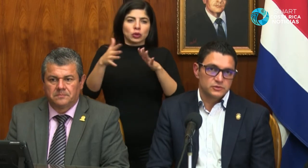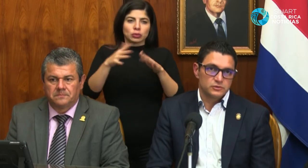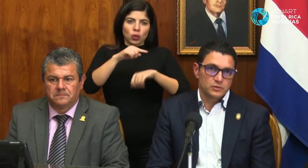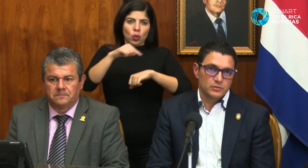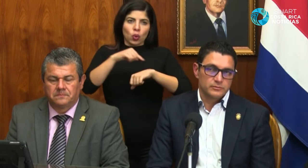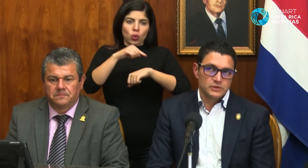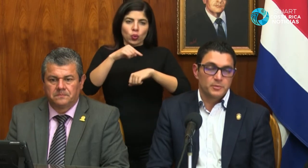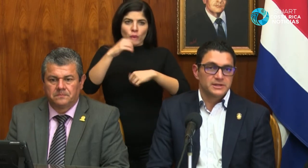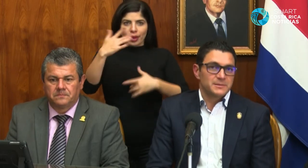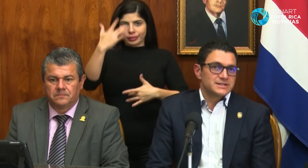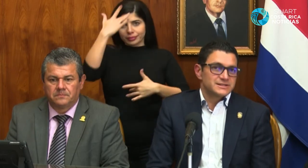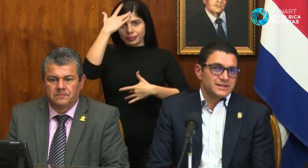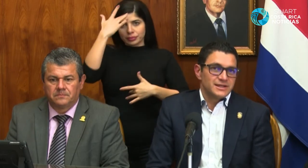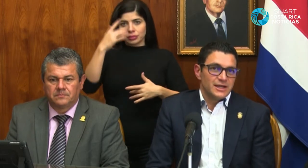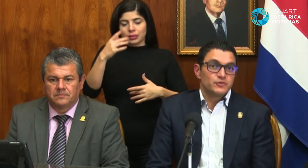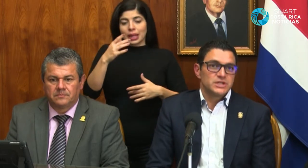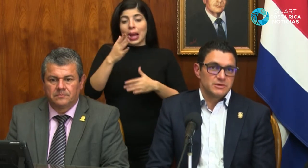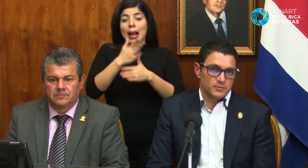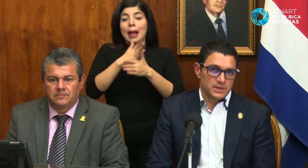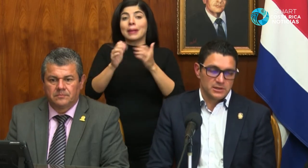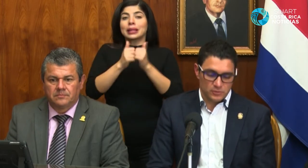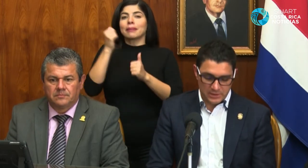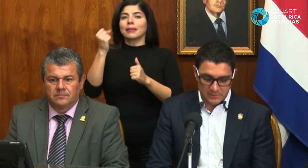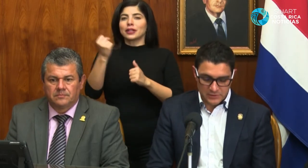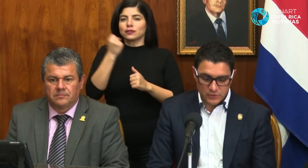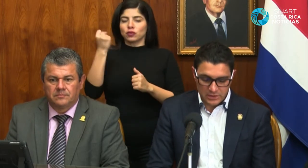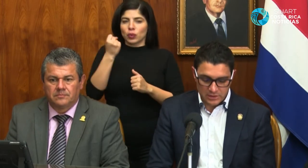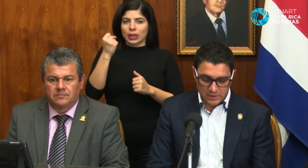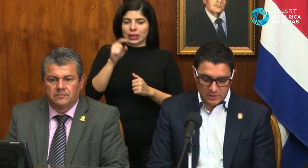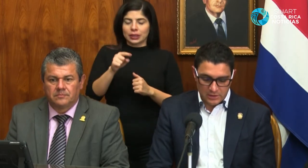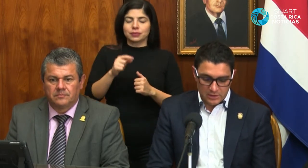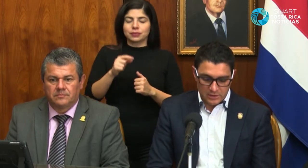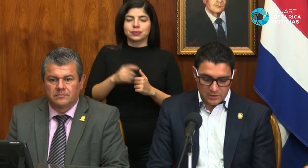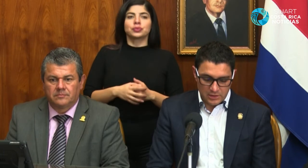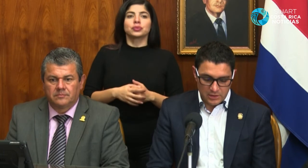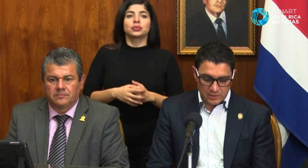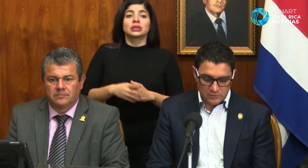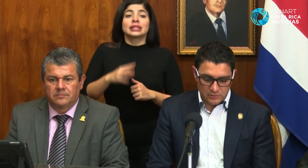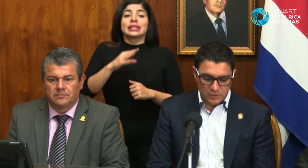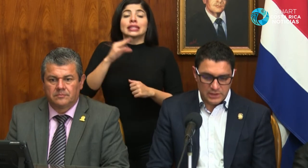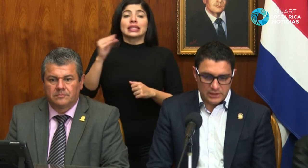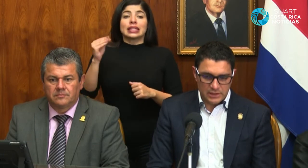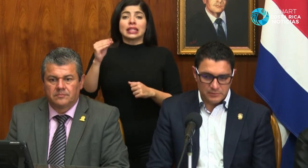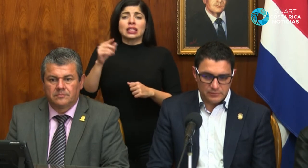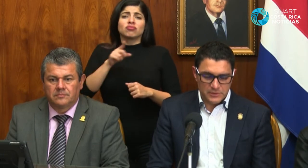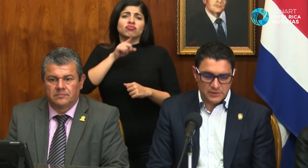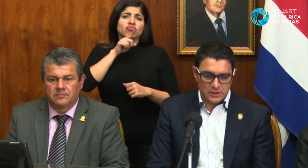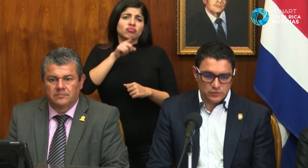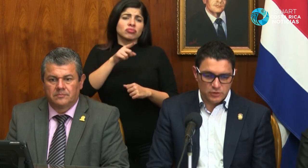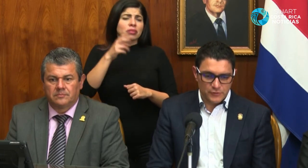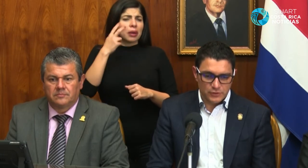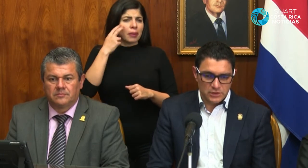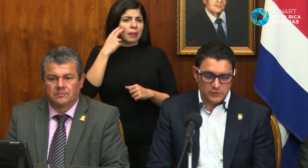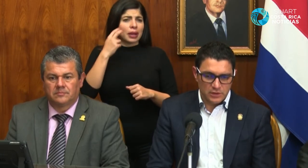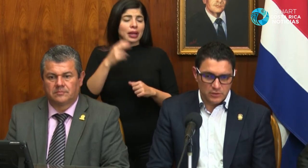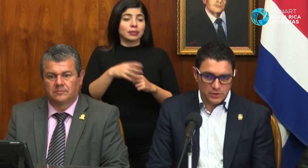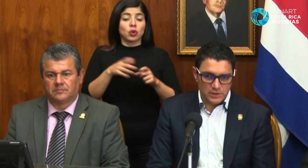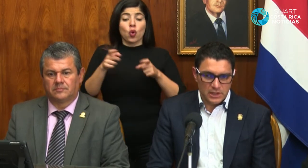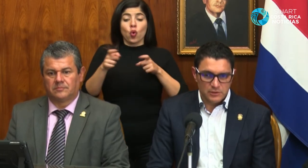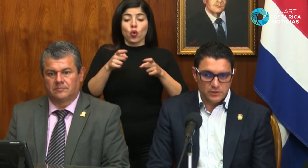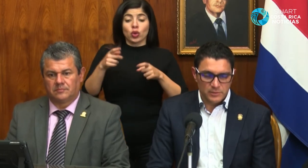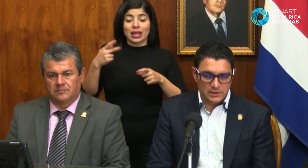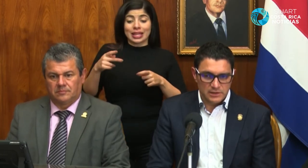en su parte más efusiva, en su parte más florida. Y no, en realidad, vamos a ver, son todos los factores de riesgo.